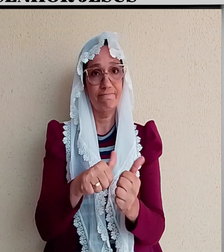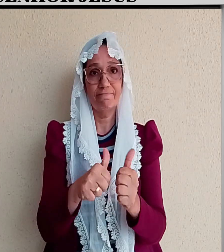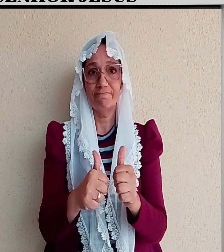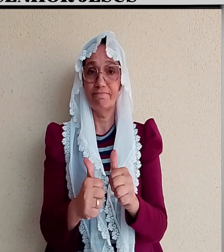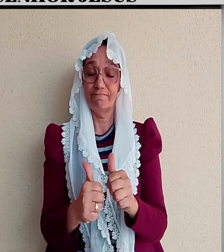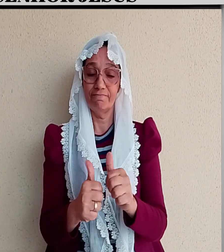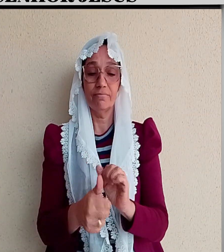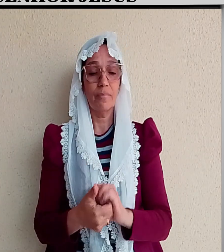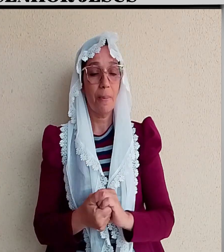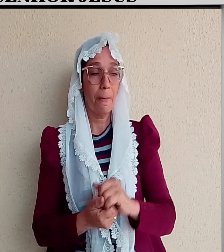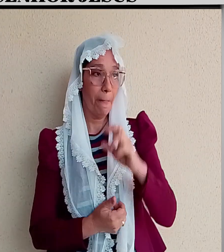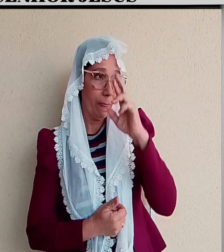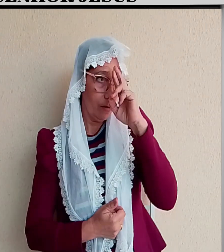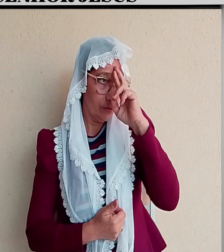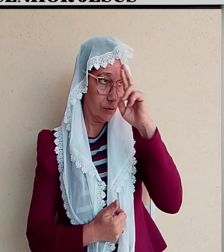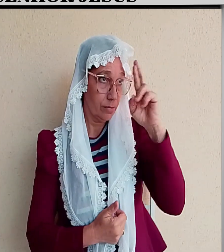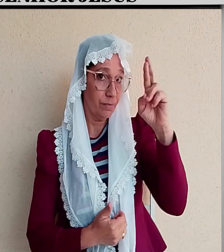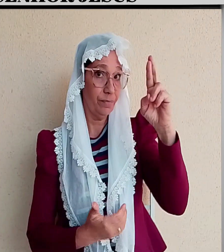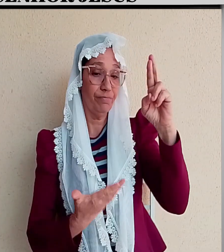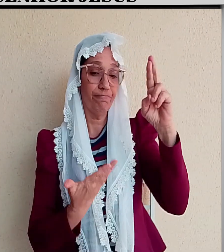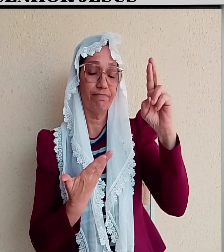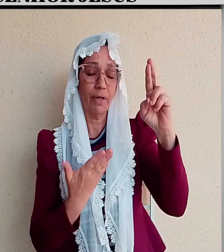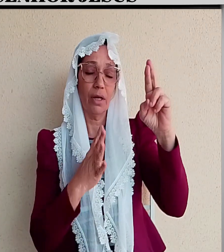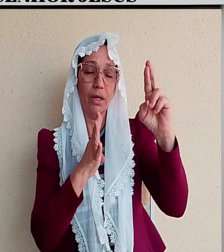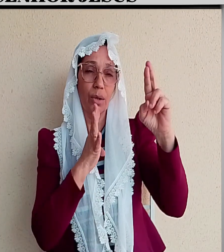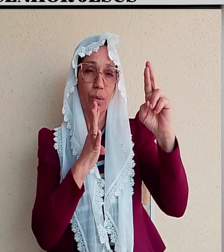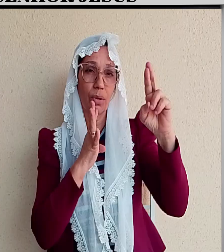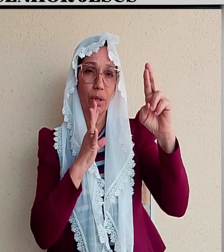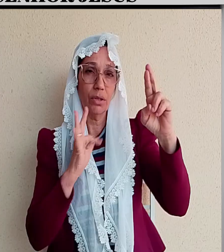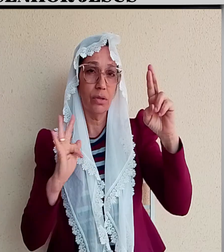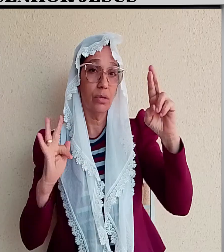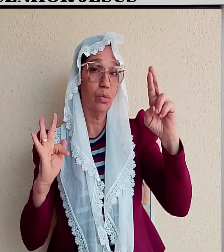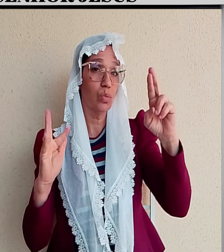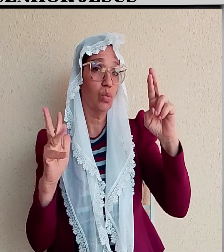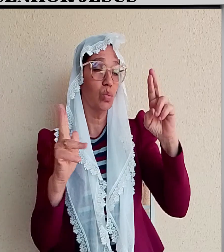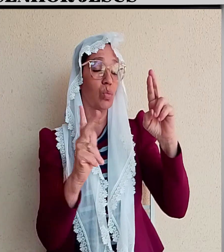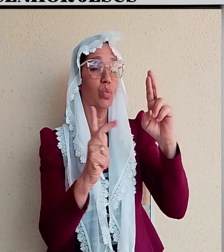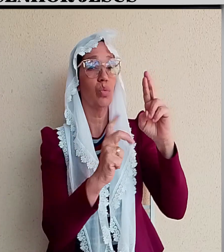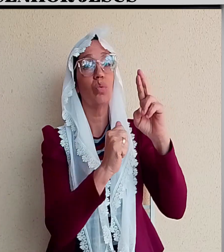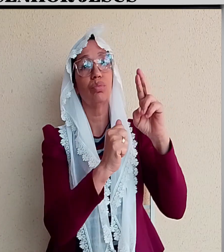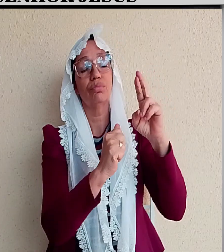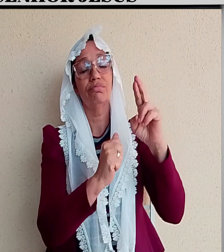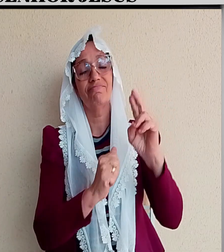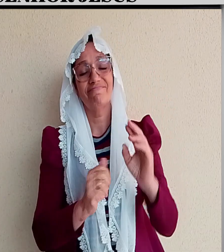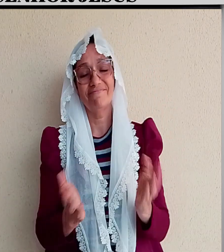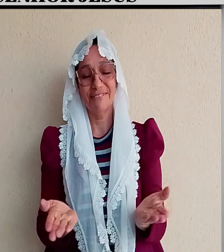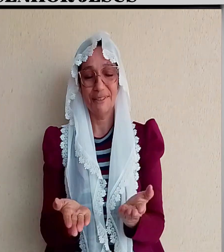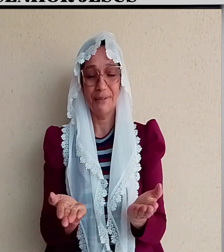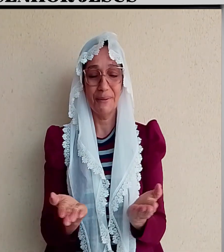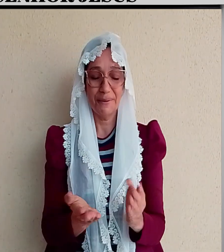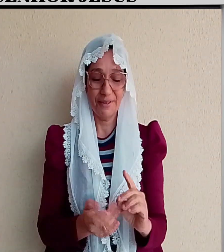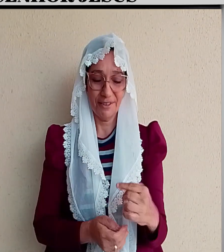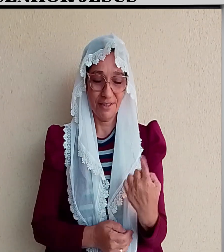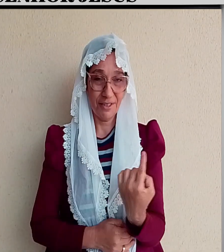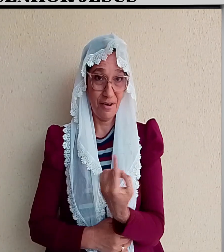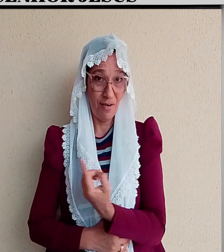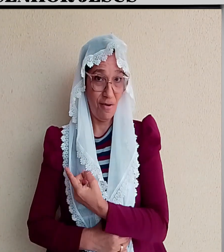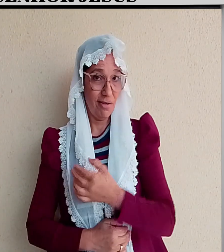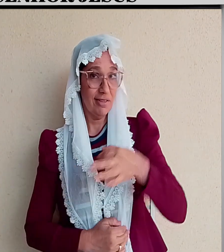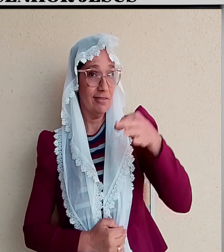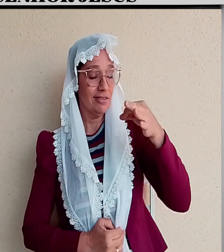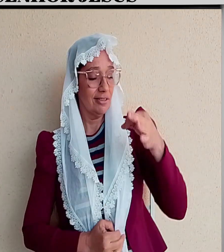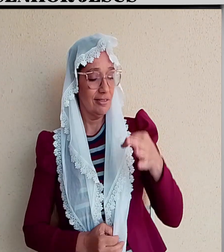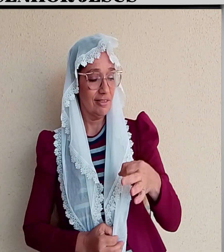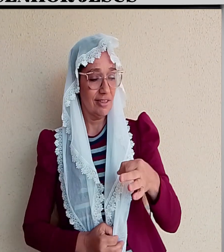Nós temos uma certeza viva de que hoje, mais uma vez, não estamos sozinhos, irmãos. Glória a Deus. O Senhor